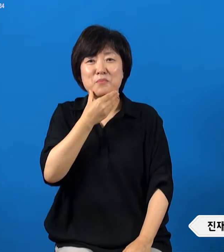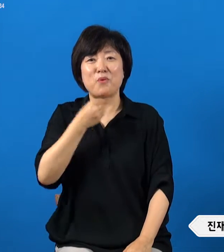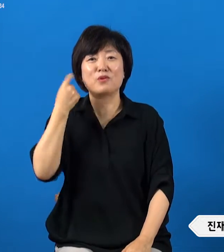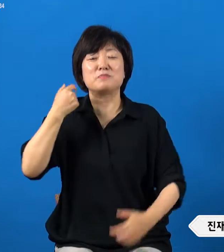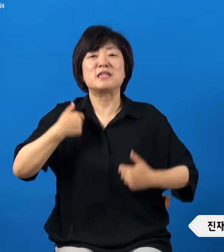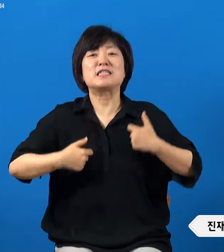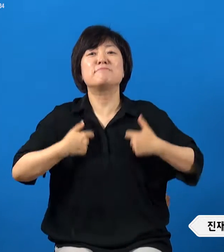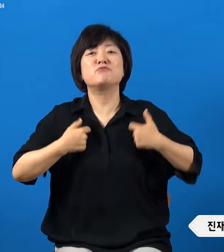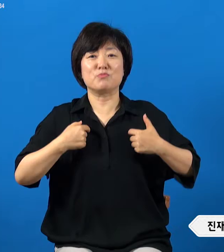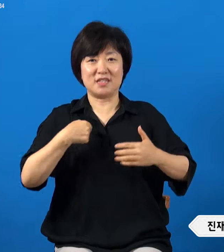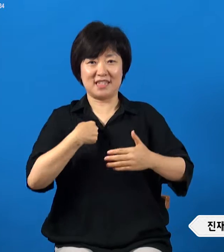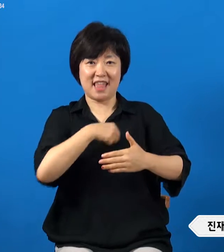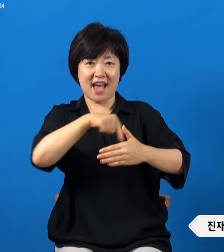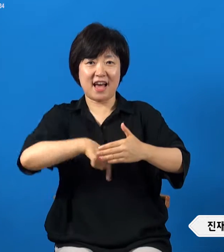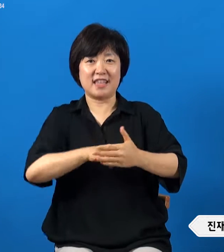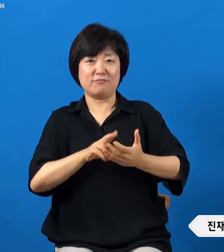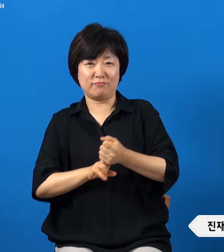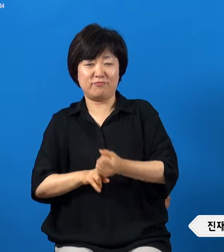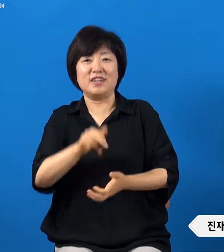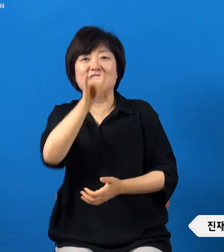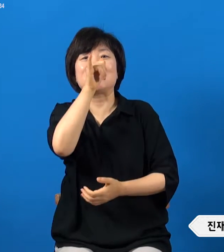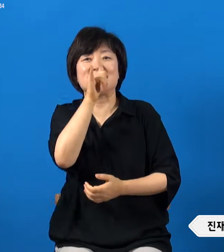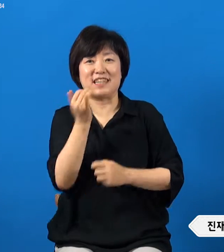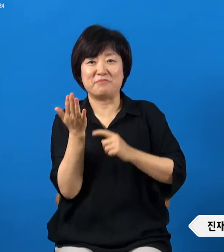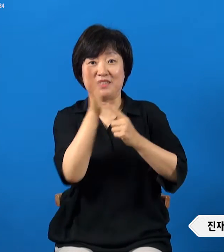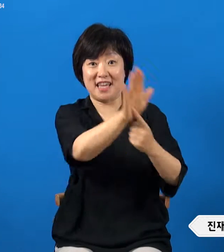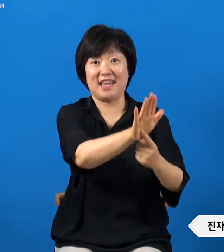기쁨이 우리 안에 있기 때문입니다.